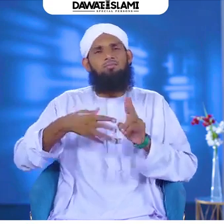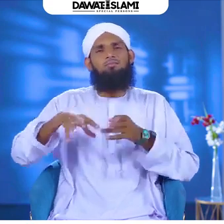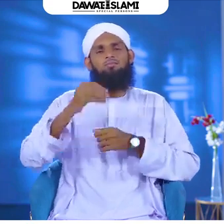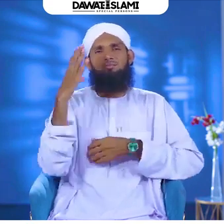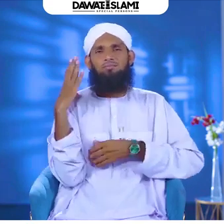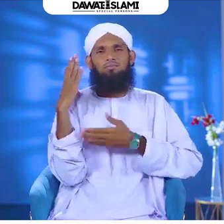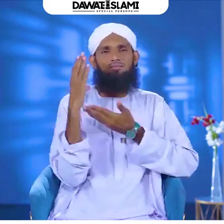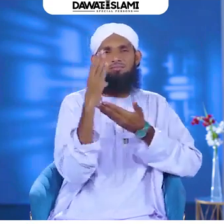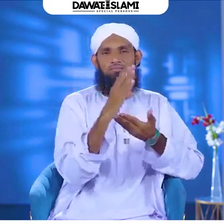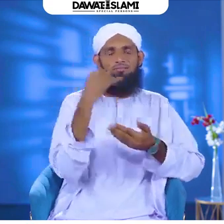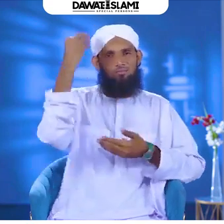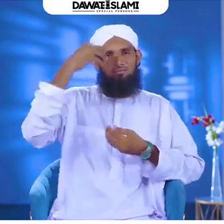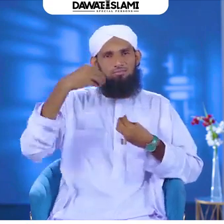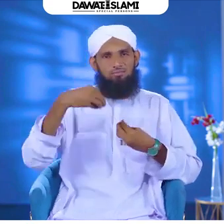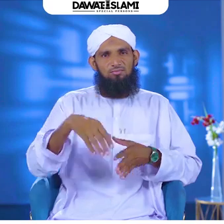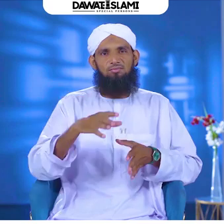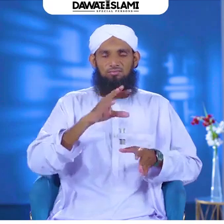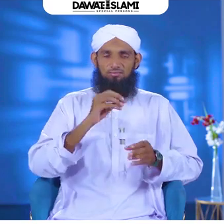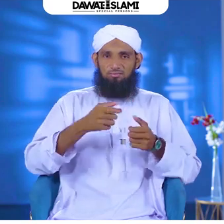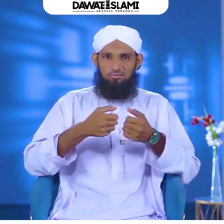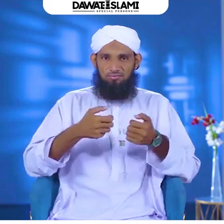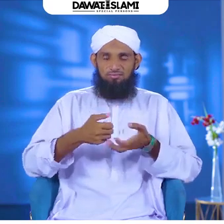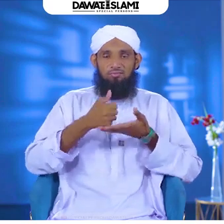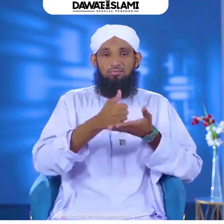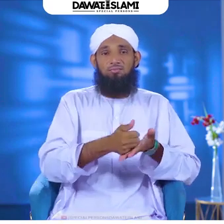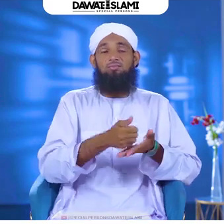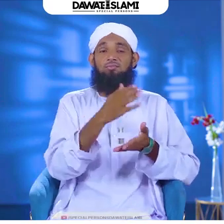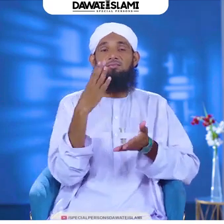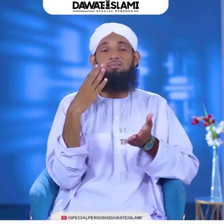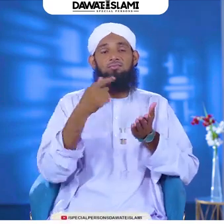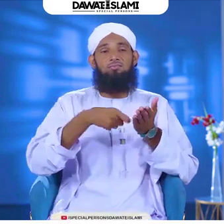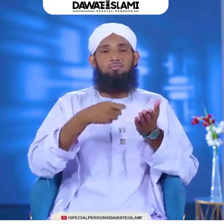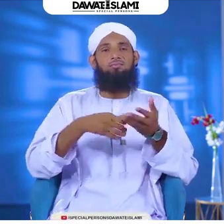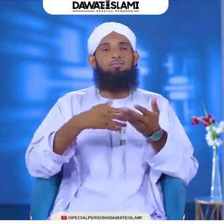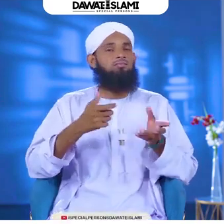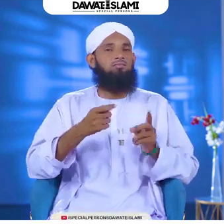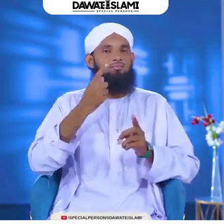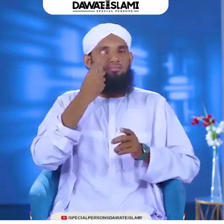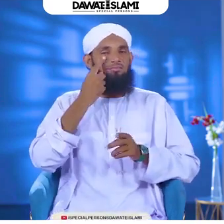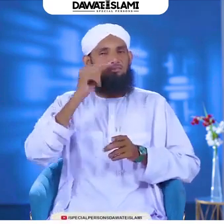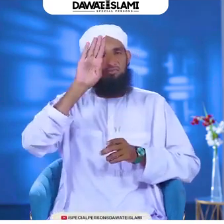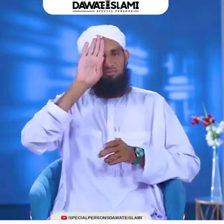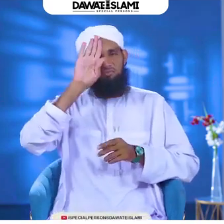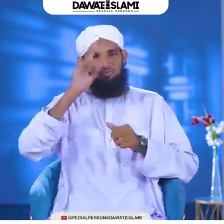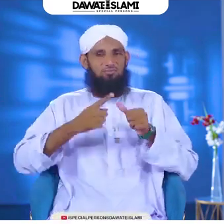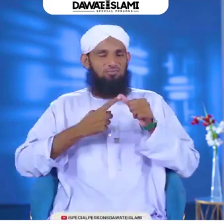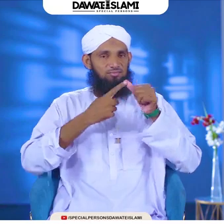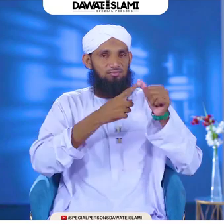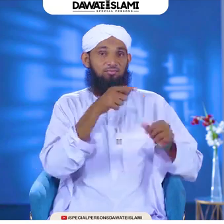کرتے ہیں تو جو اس کے لیے کرتے ہیں وہ اس کا ثواب کہاں لکھا جاتا ہے؟ وہ اس کے عمل کا اپنے سلسلہ ختم ہو نا کہ اب وہ